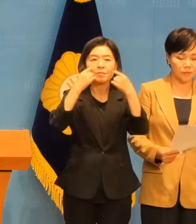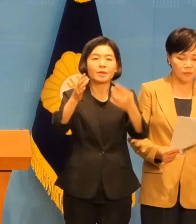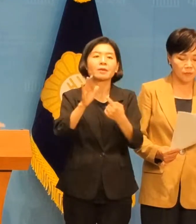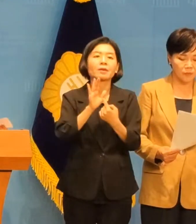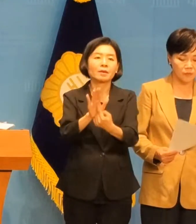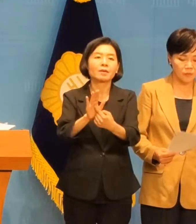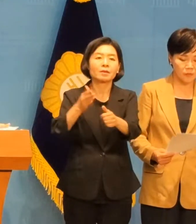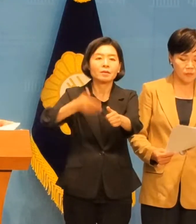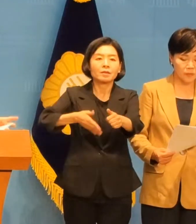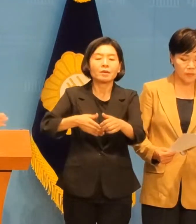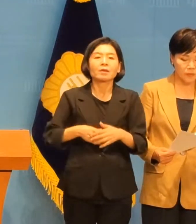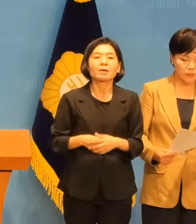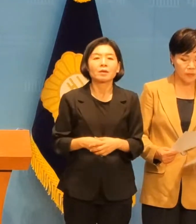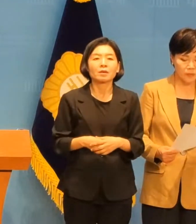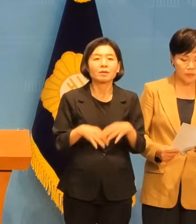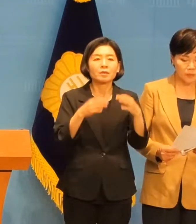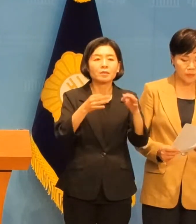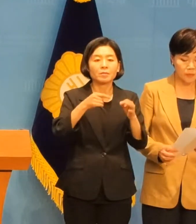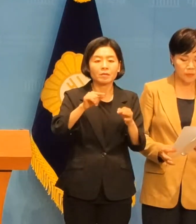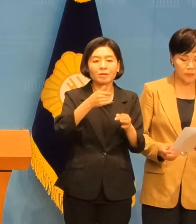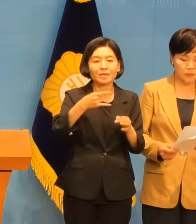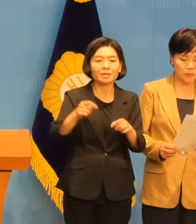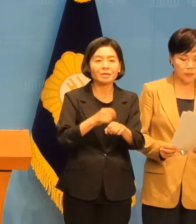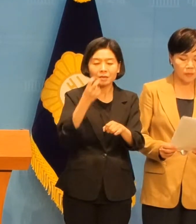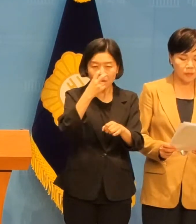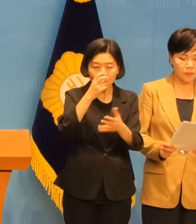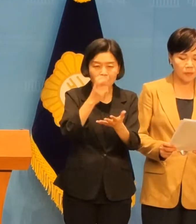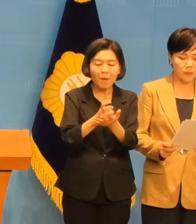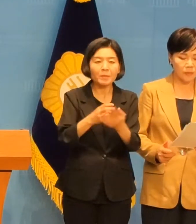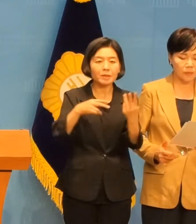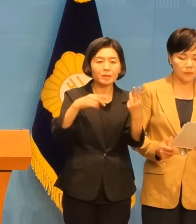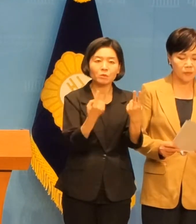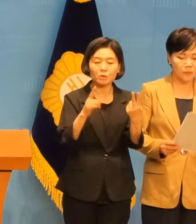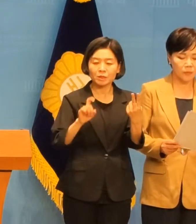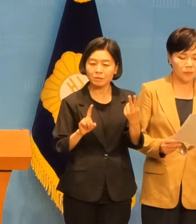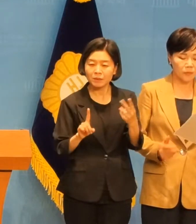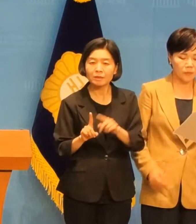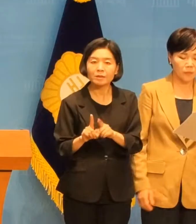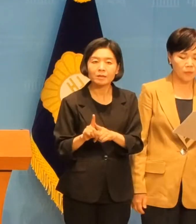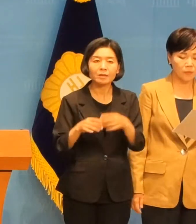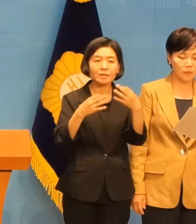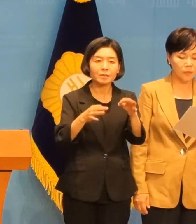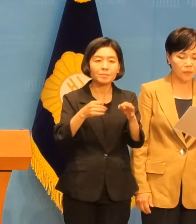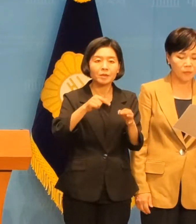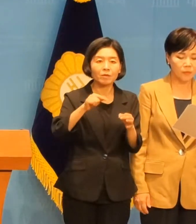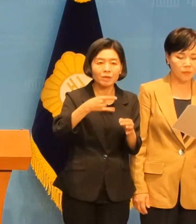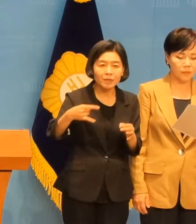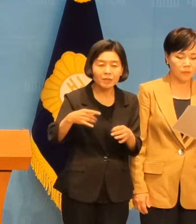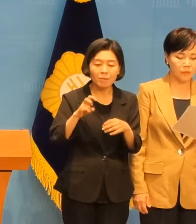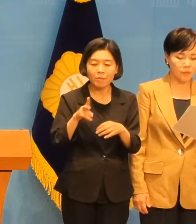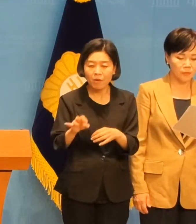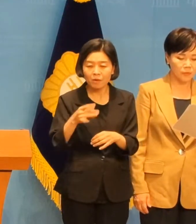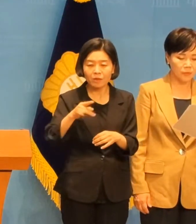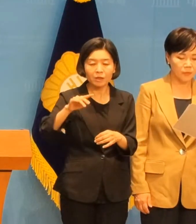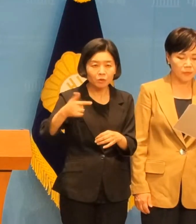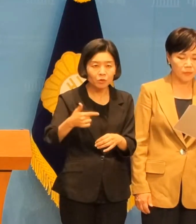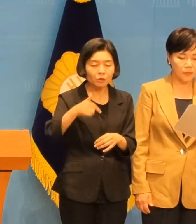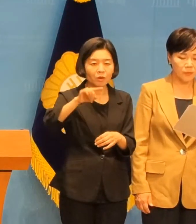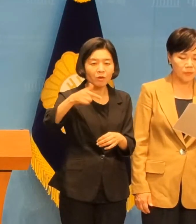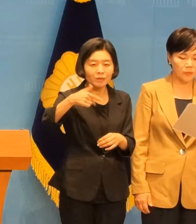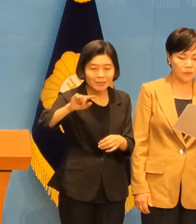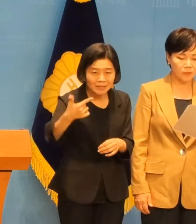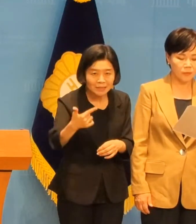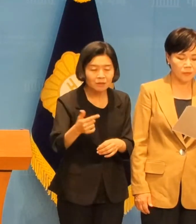것입니다. 김건희 특검법 제2조 제11항은 김건희, 명태균, 건진법사 등이